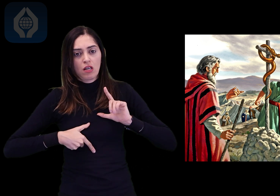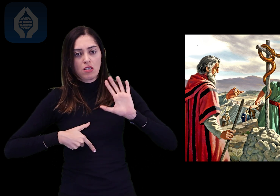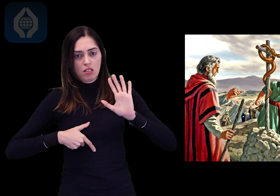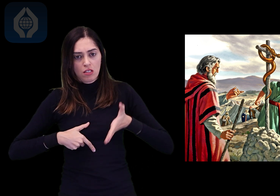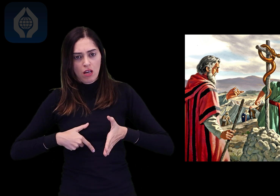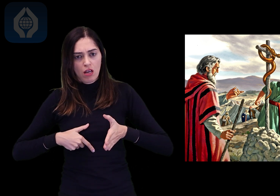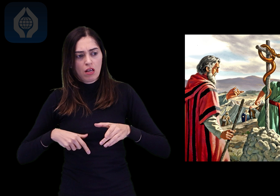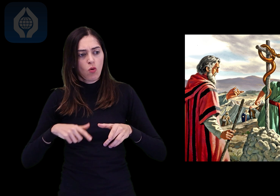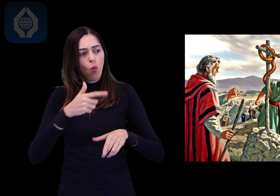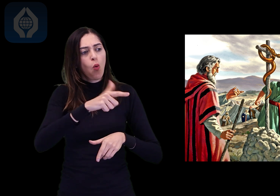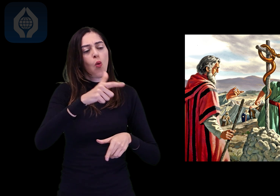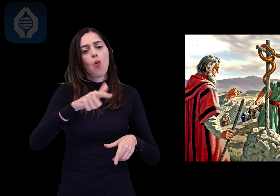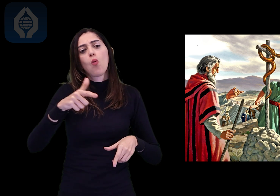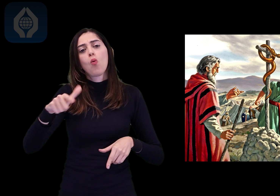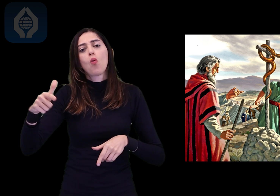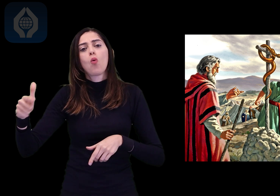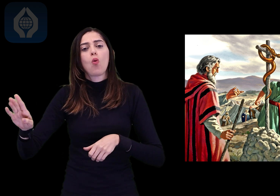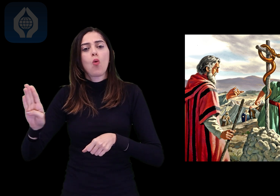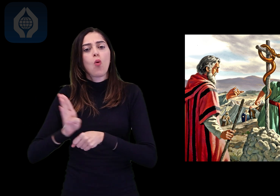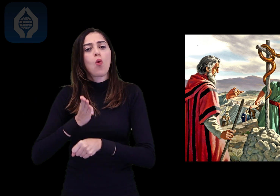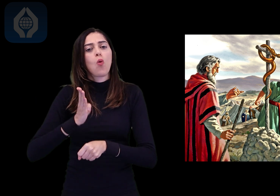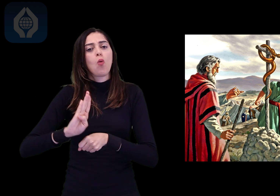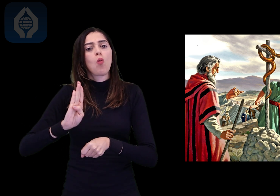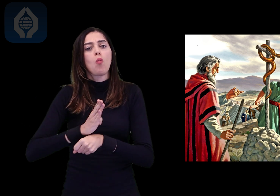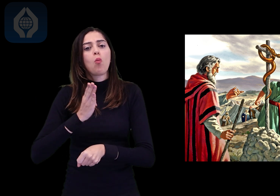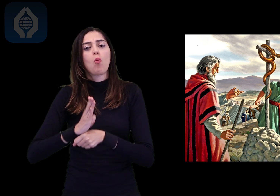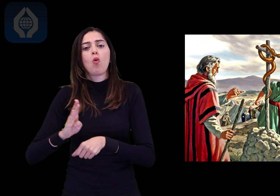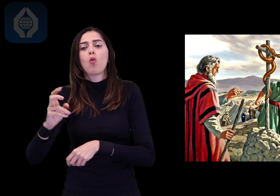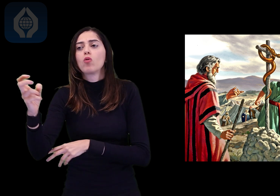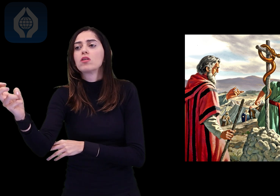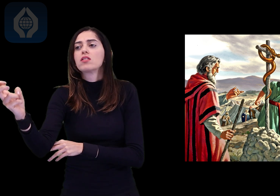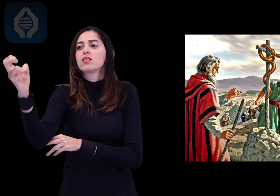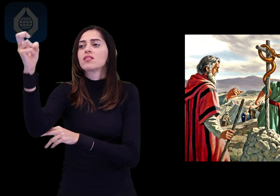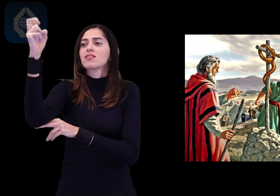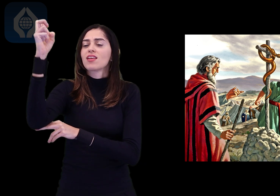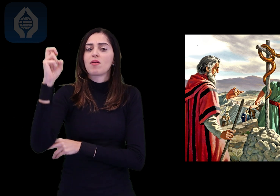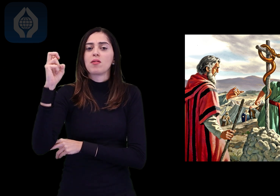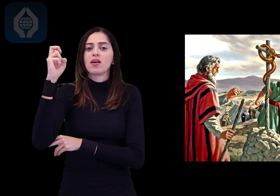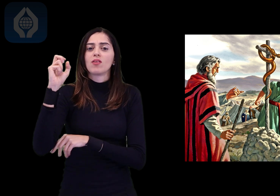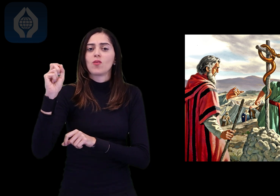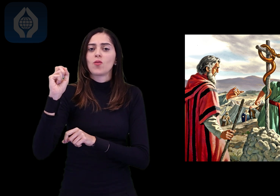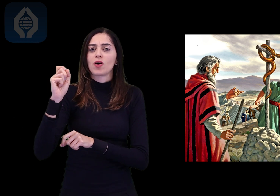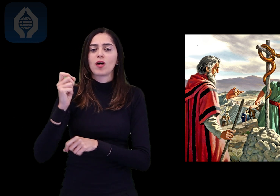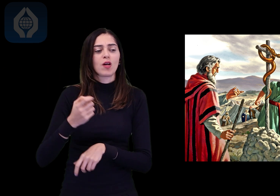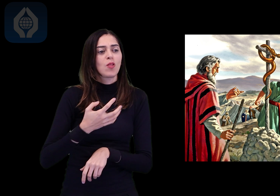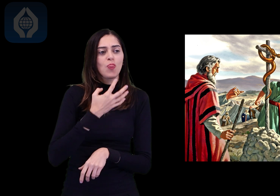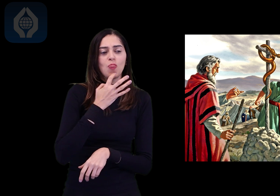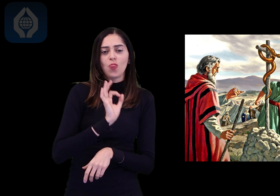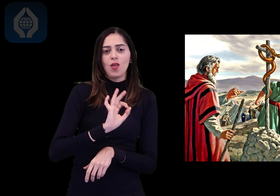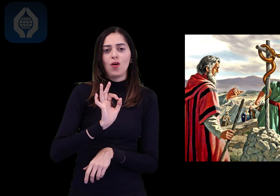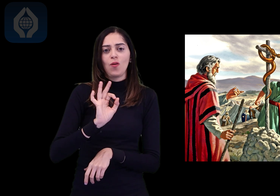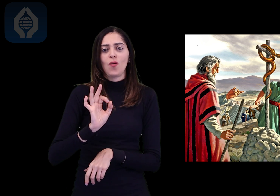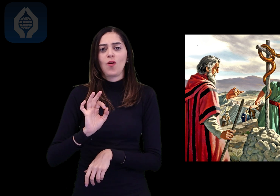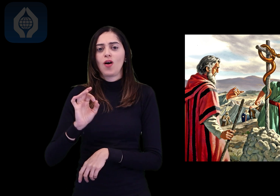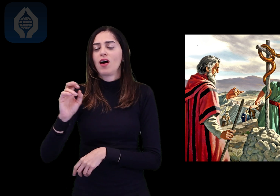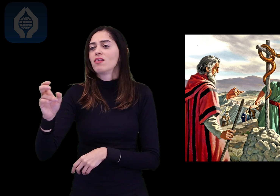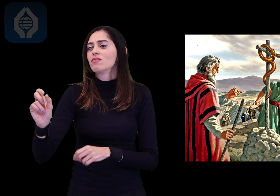Moisés. Outras serpentes de bronze também já foram encontradas em Israel e na área circunvizinha. Não conhecemos